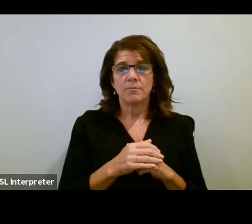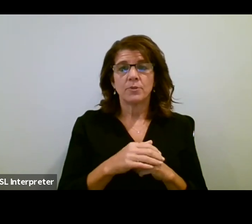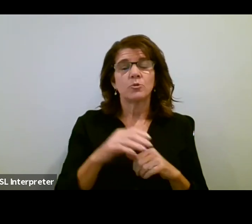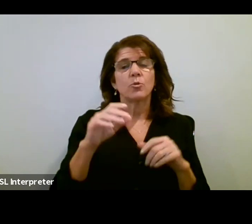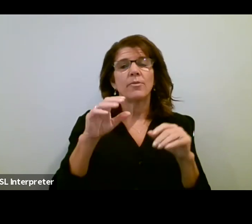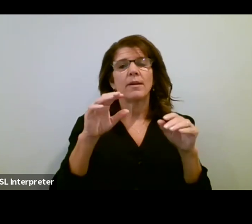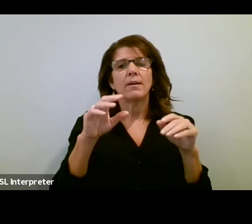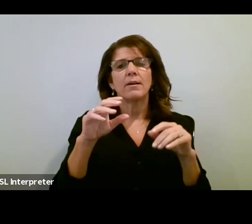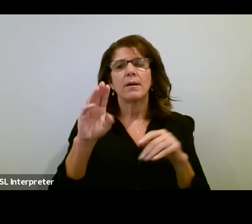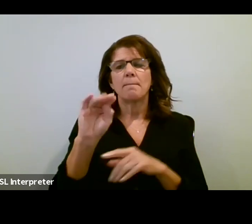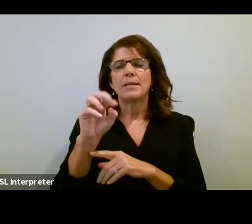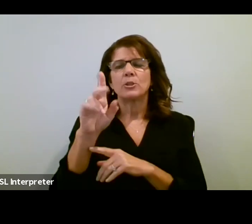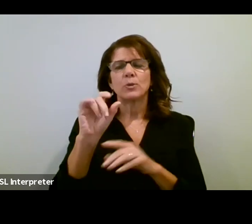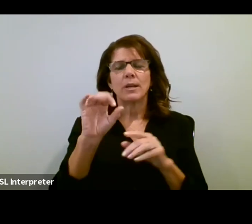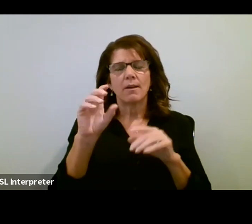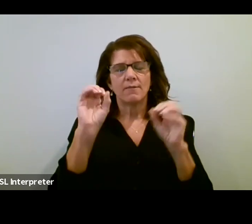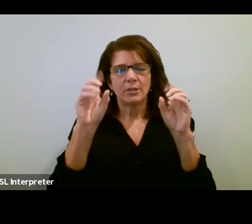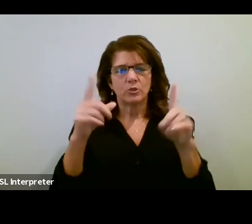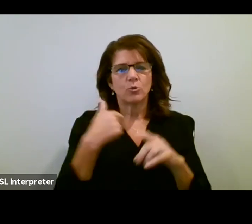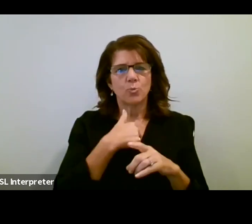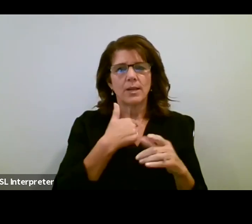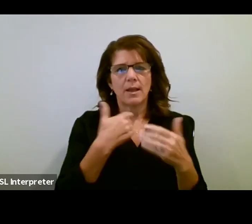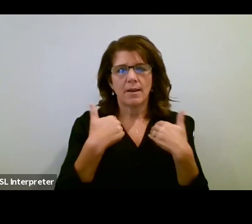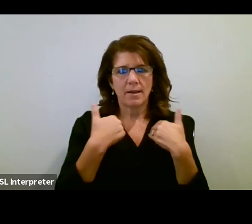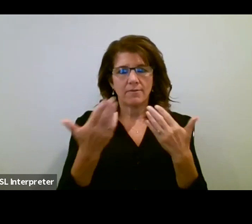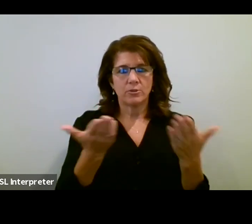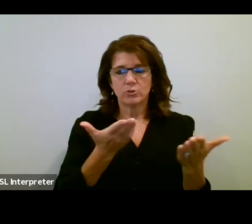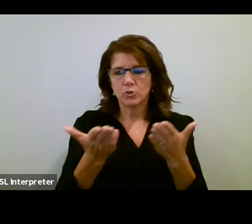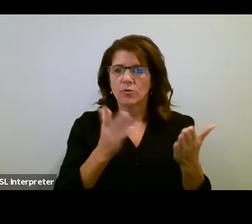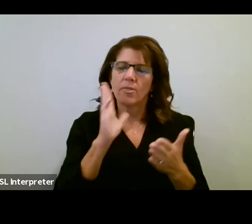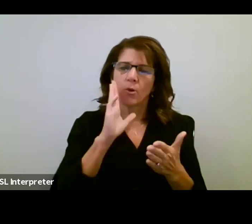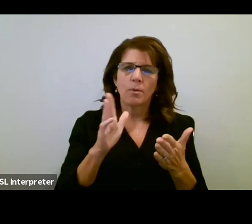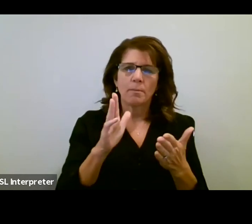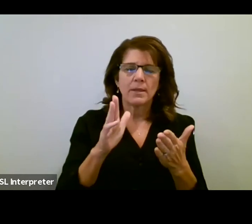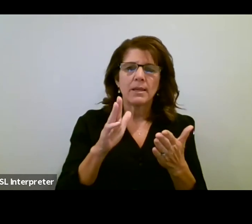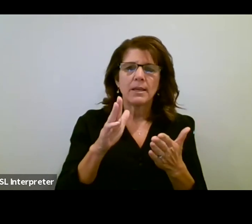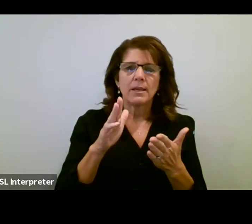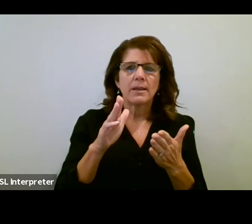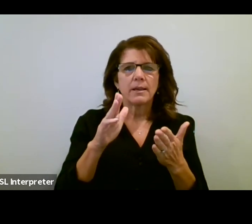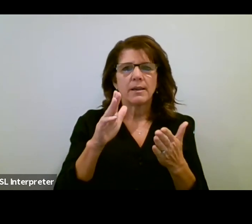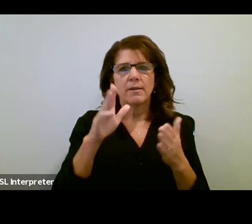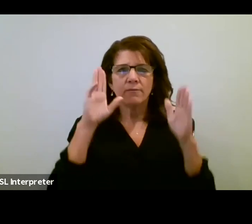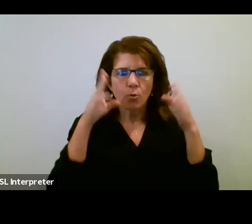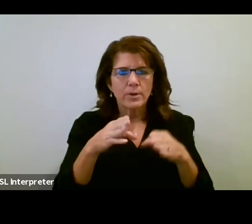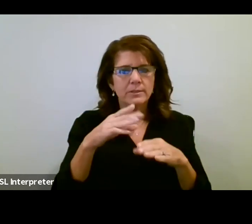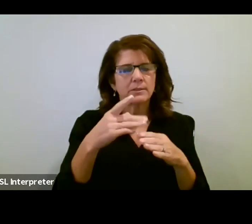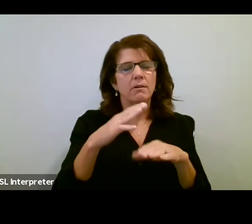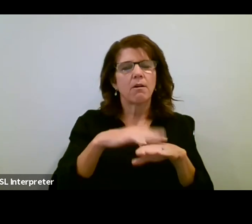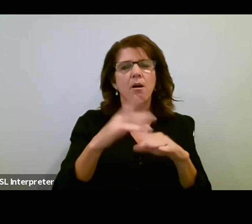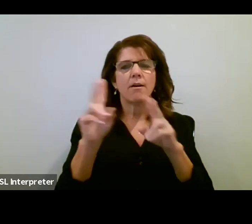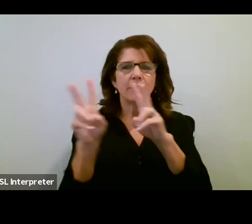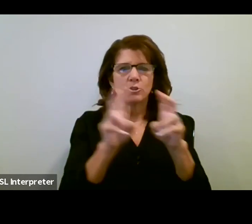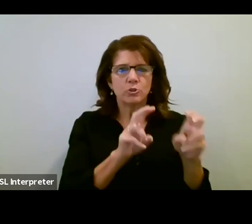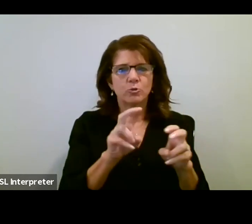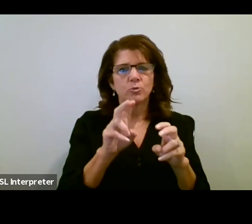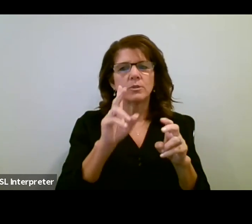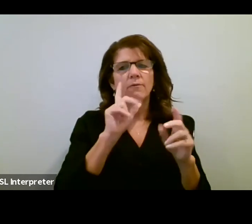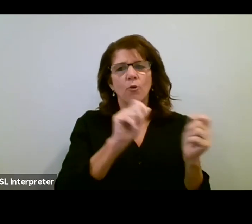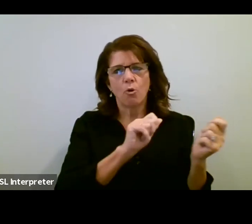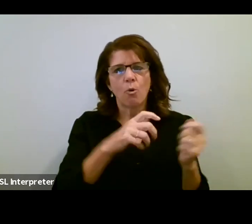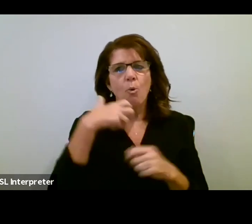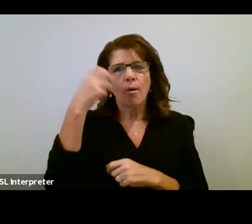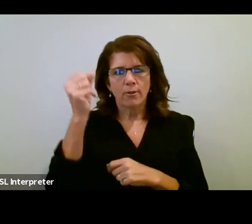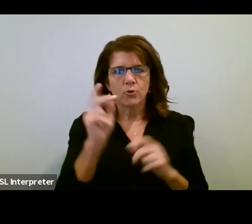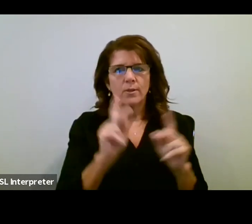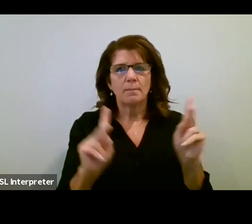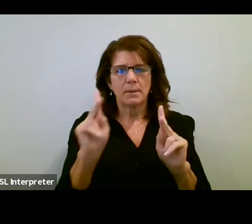el gabinete que encabezo, aumentando considerablemente durante estos 18 meses cursos y capacitaciones al